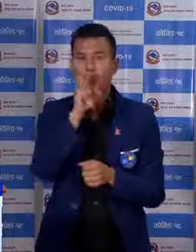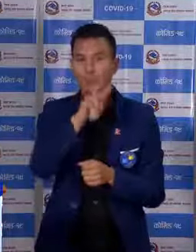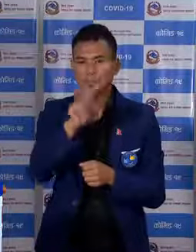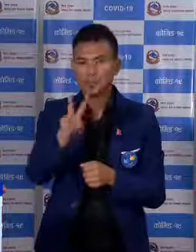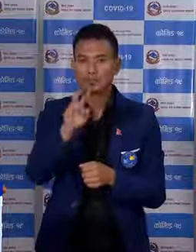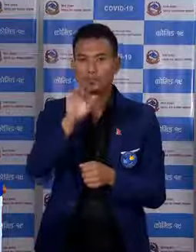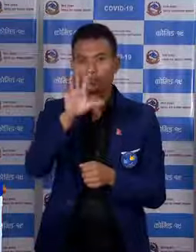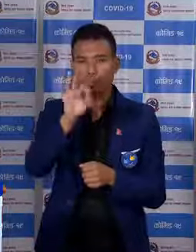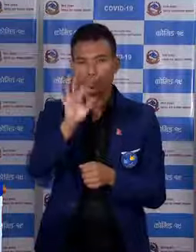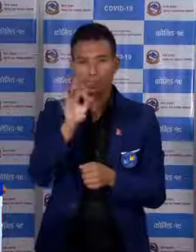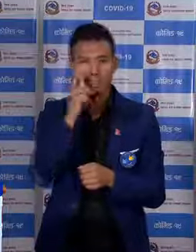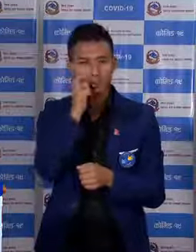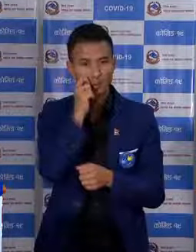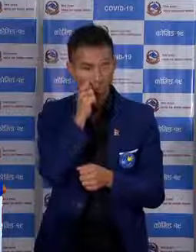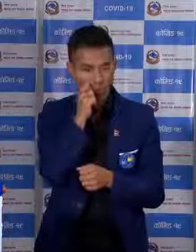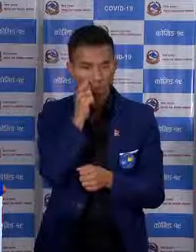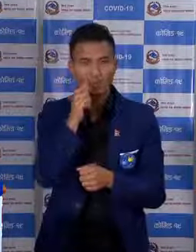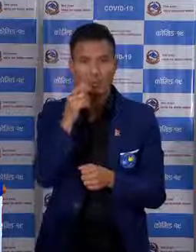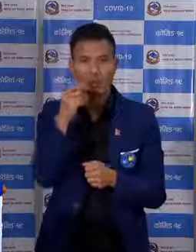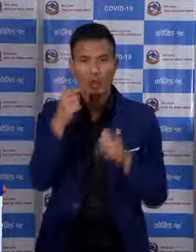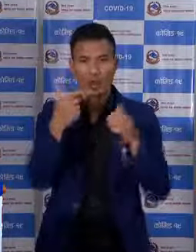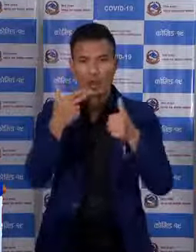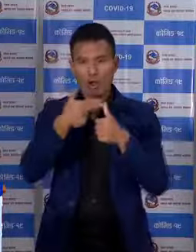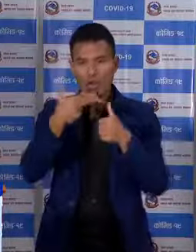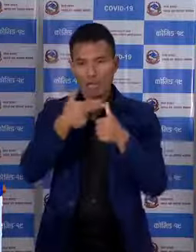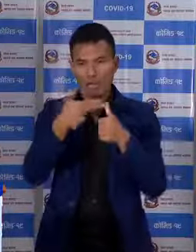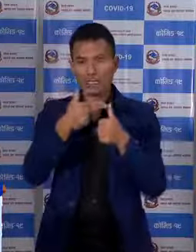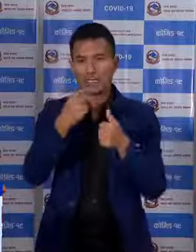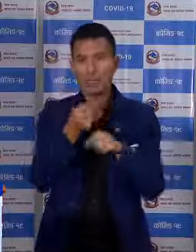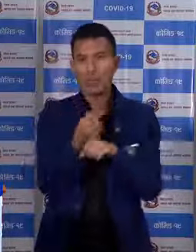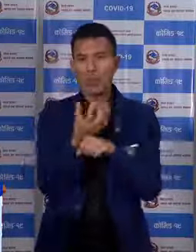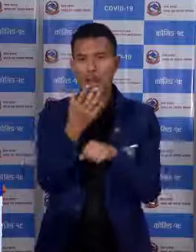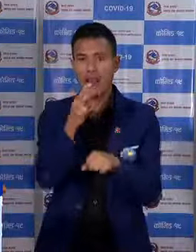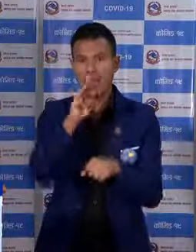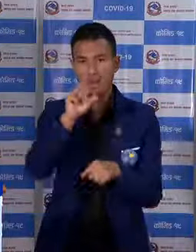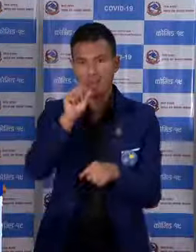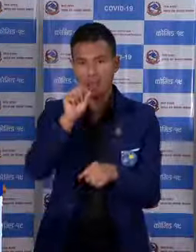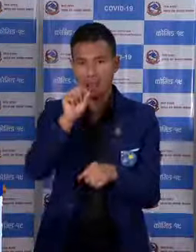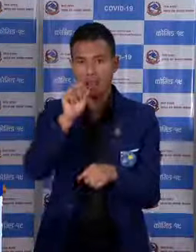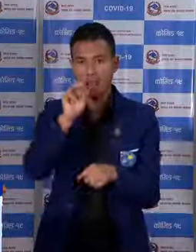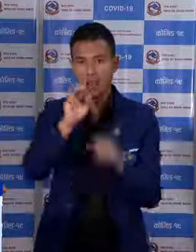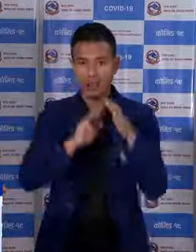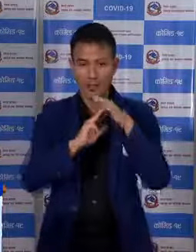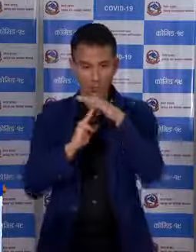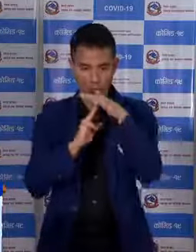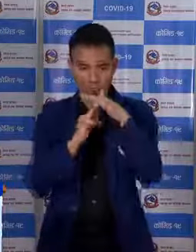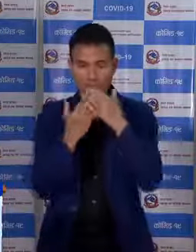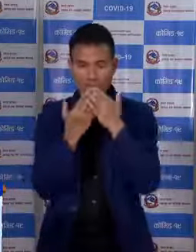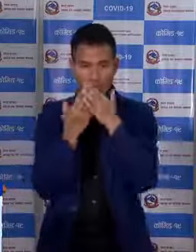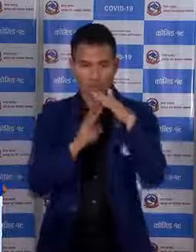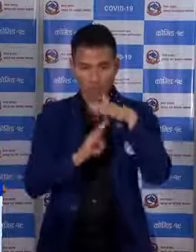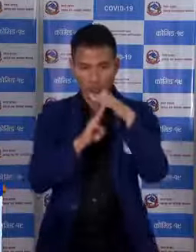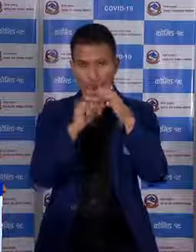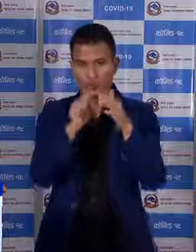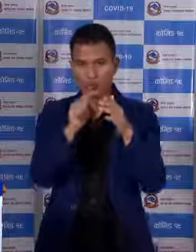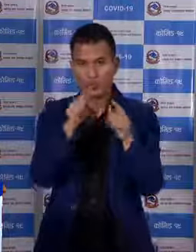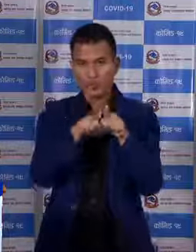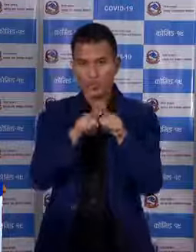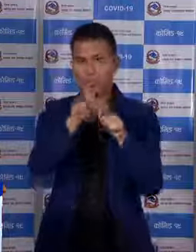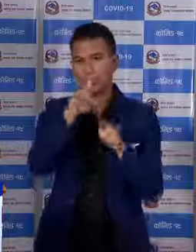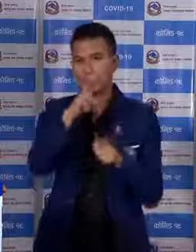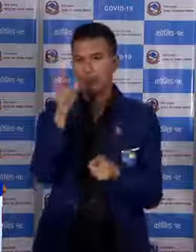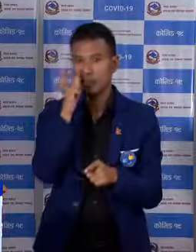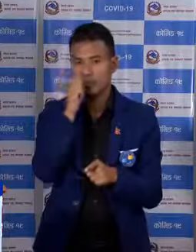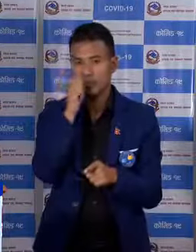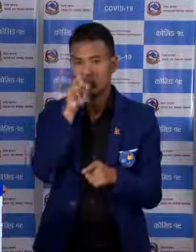पुरुश तेसे गर कमला मावी पनीनी आठ का 2 जाना पुरुशरू जो 29